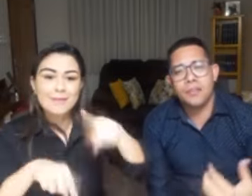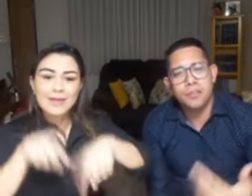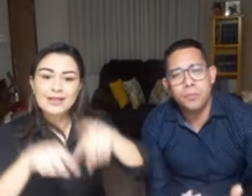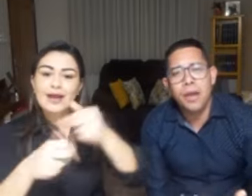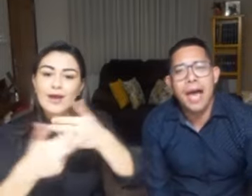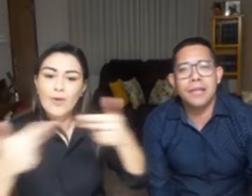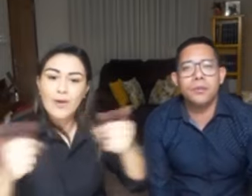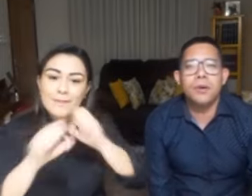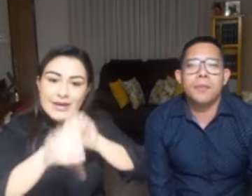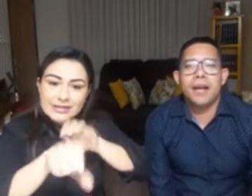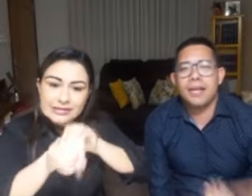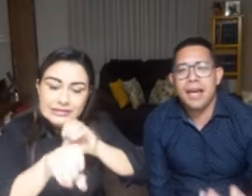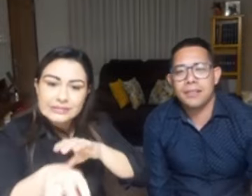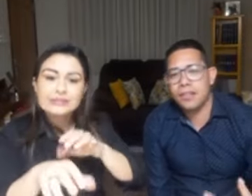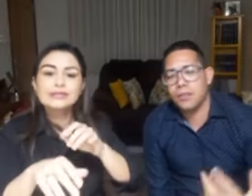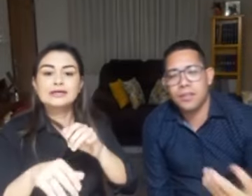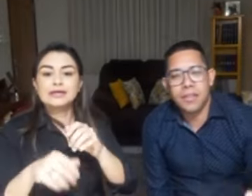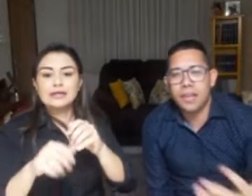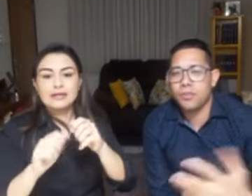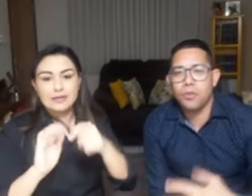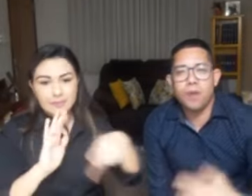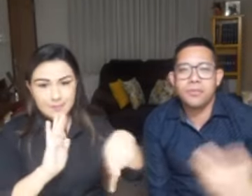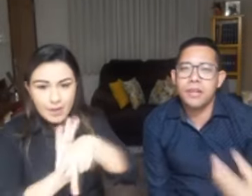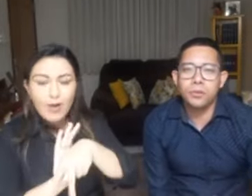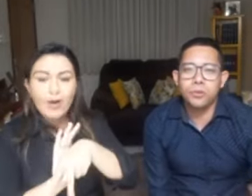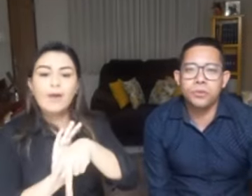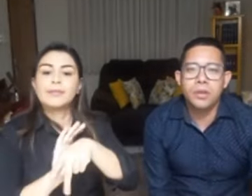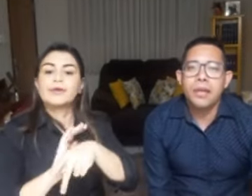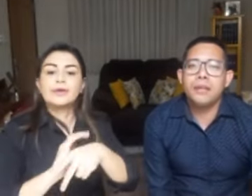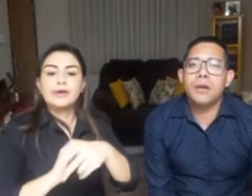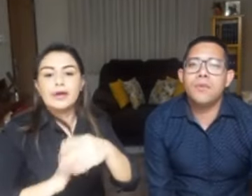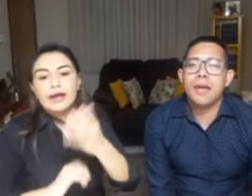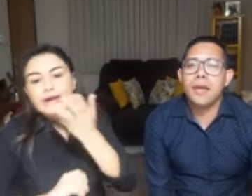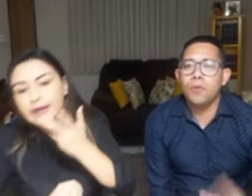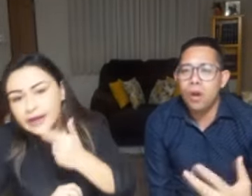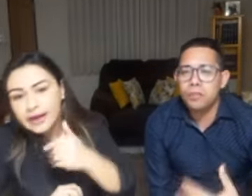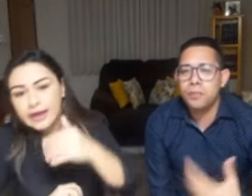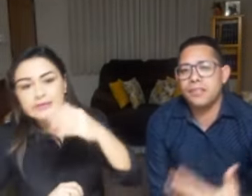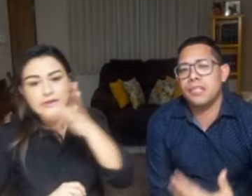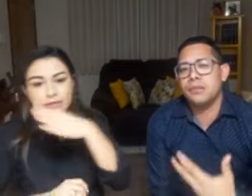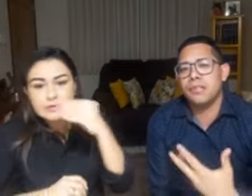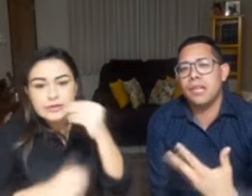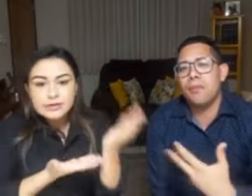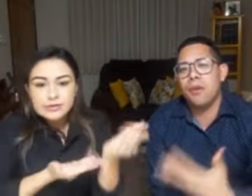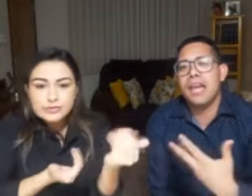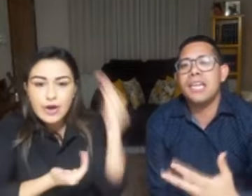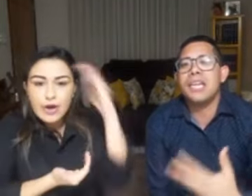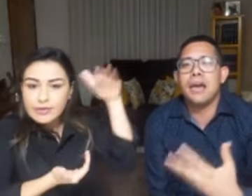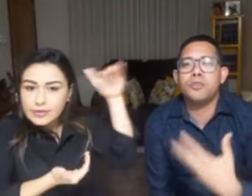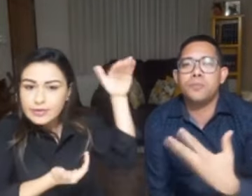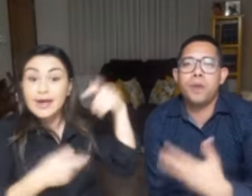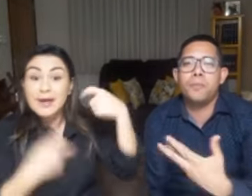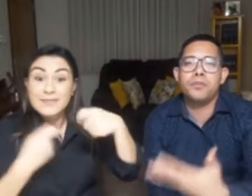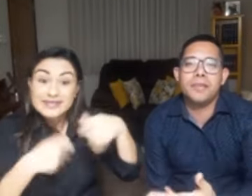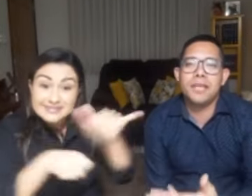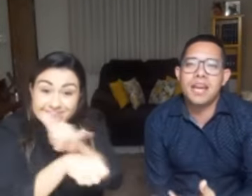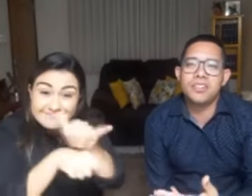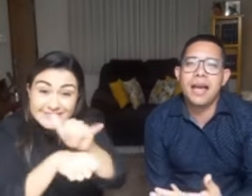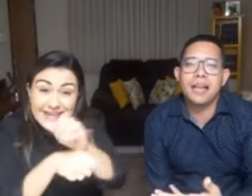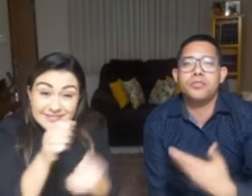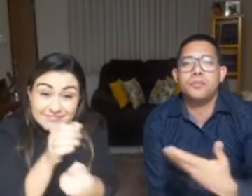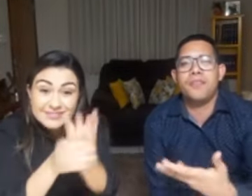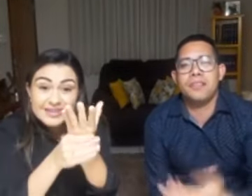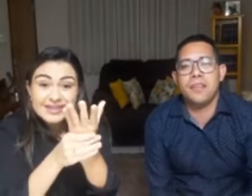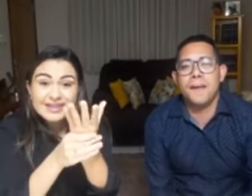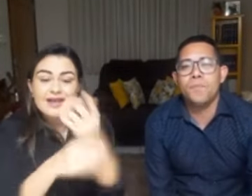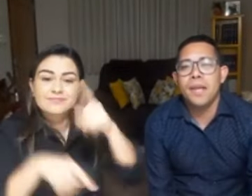para discipulado, para a classe de adolescentes, jovens e adultos. Então, nós precisamos elaborar e criar os próprios materiais